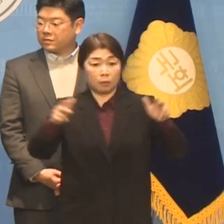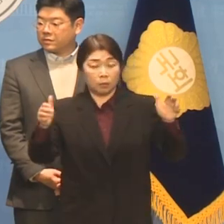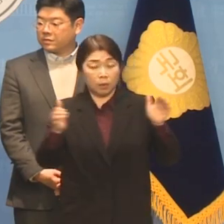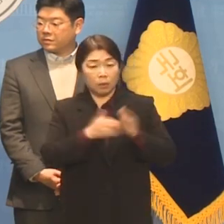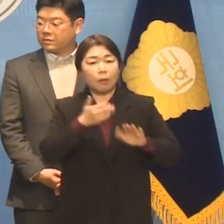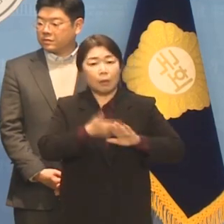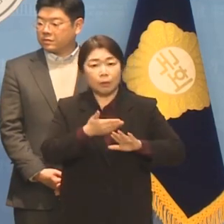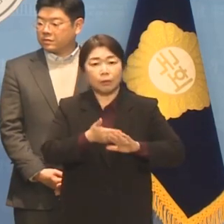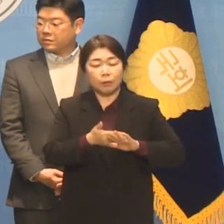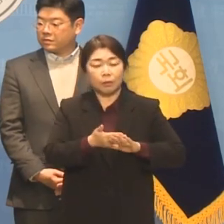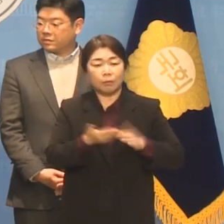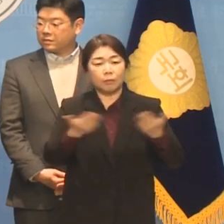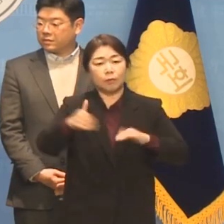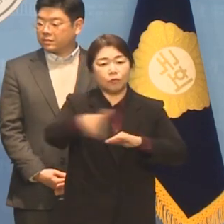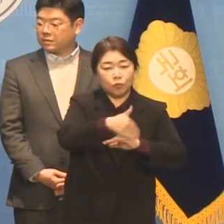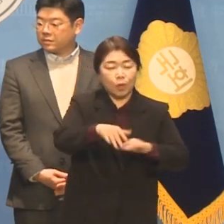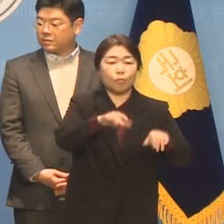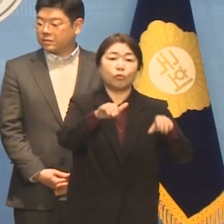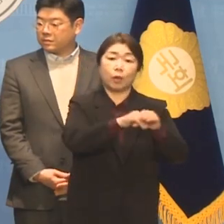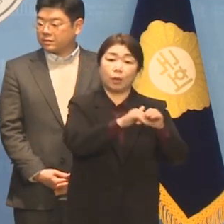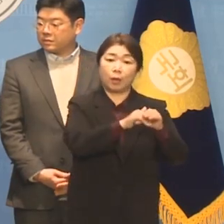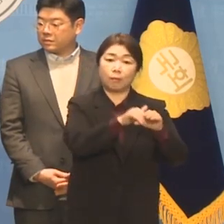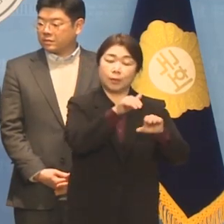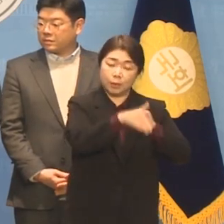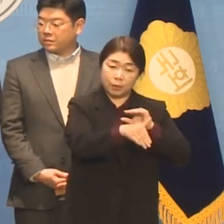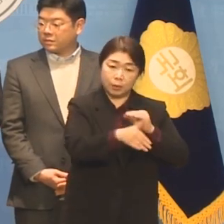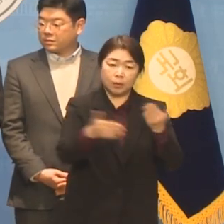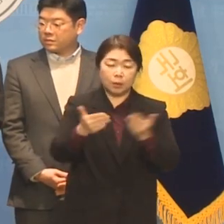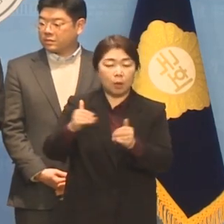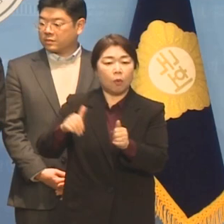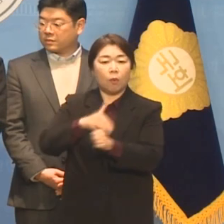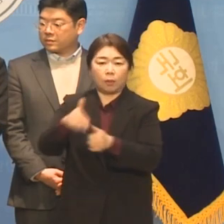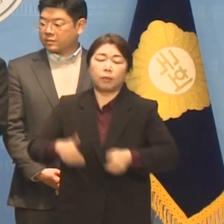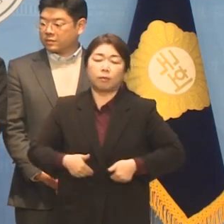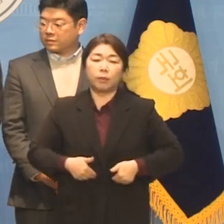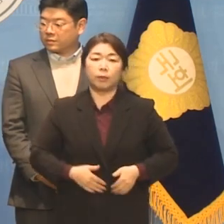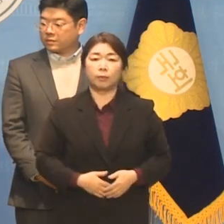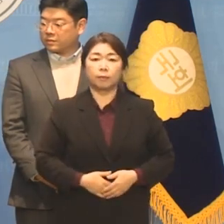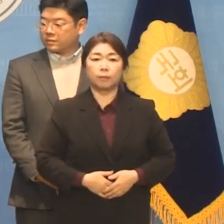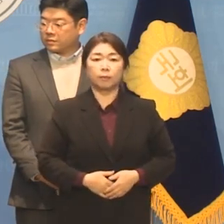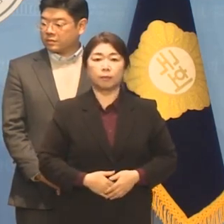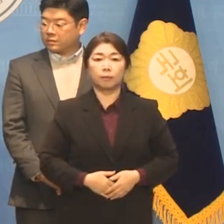지금까지와는 전혀 다른 출퇴근 문화, 근로환경이 필요합니다.